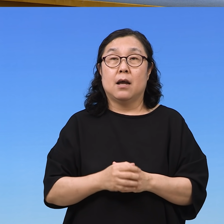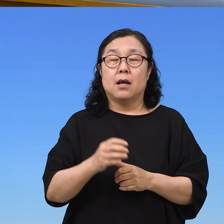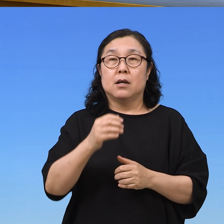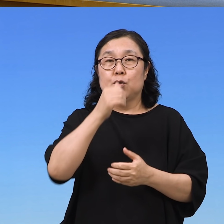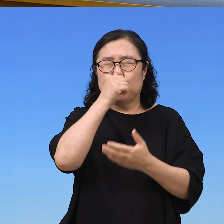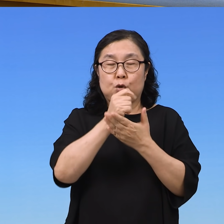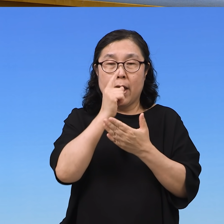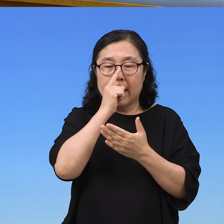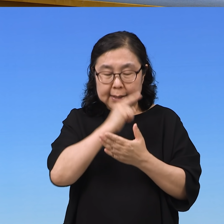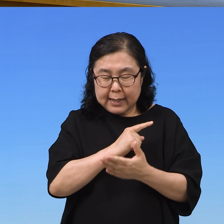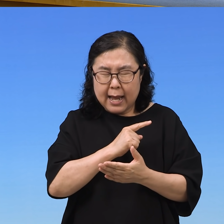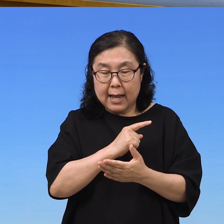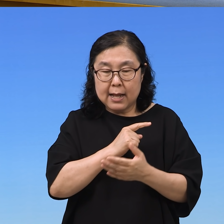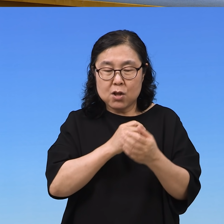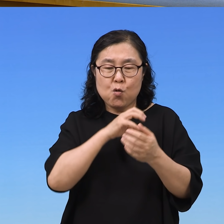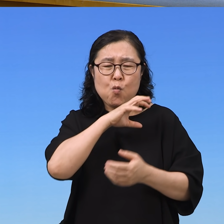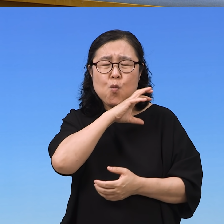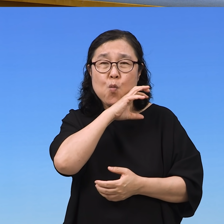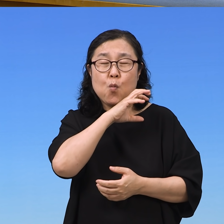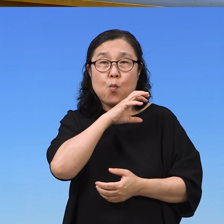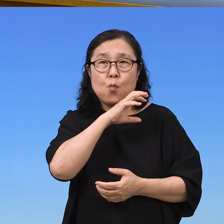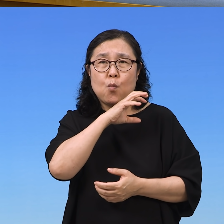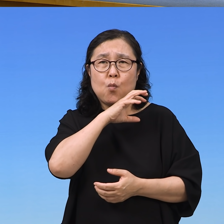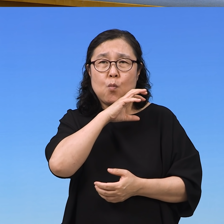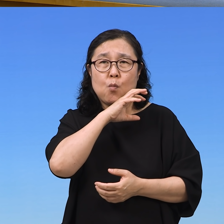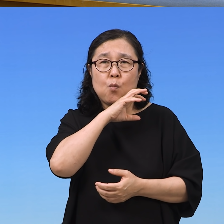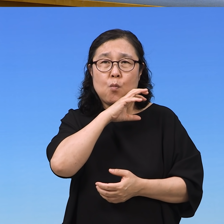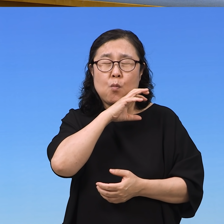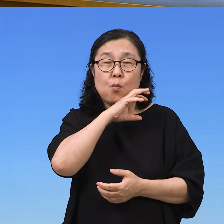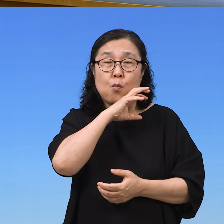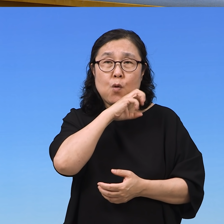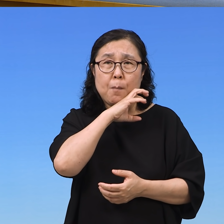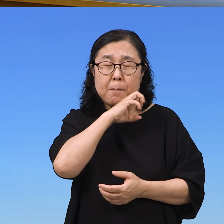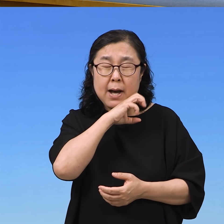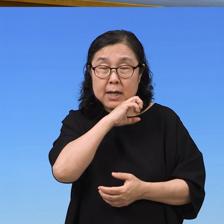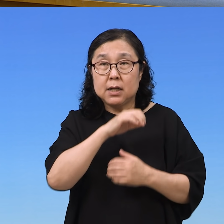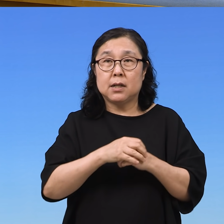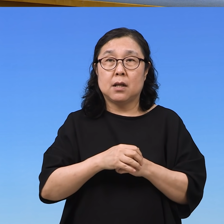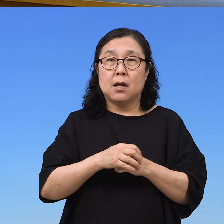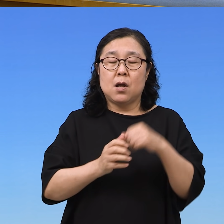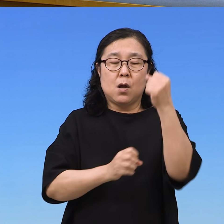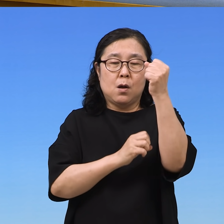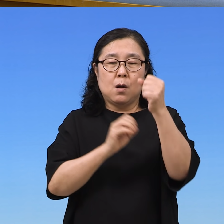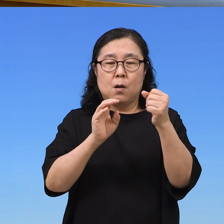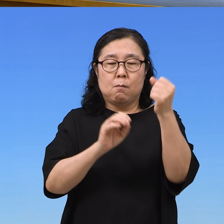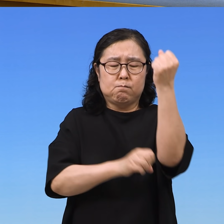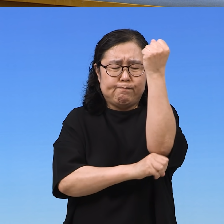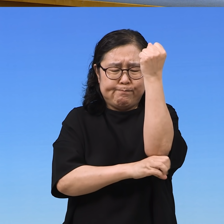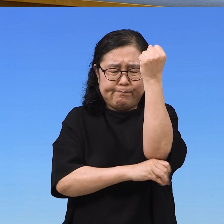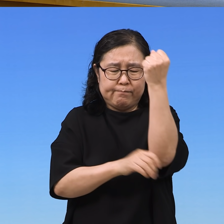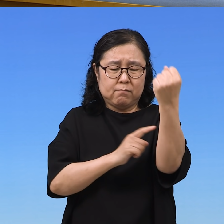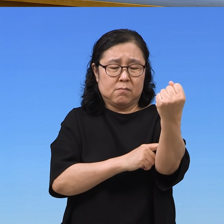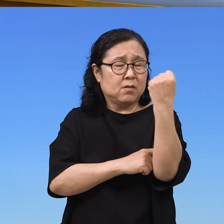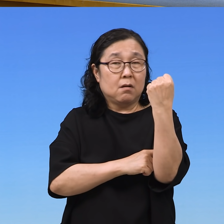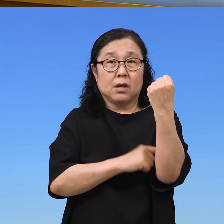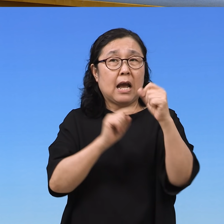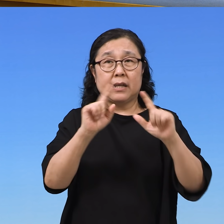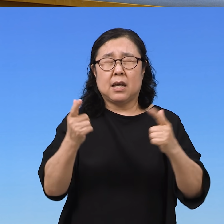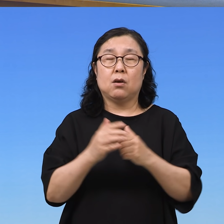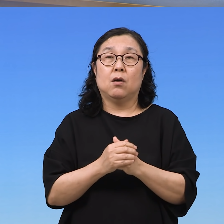죄악된 욕망은 본성이 아니라 본성의 질병이다. 와, 이 정말 어거스틴은요 항상 전곡을